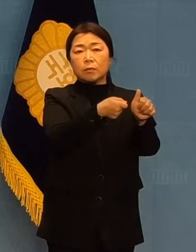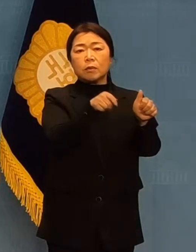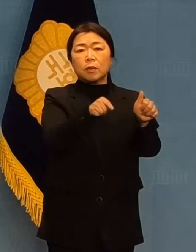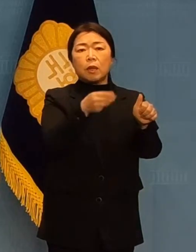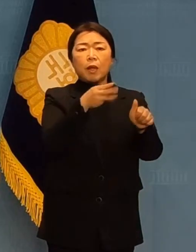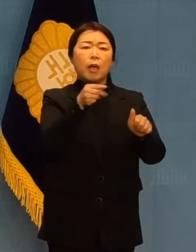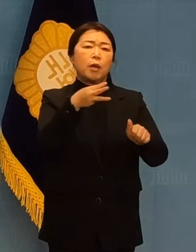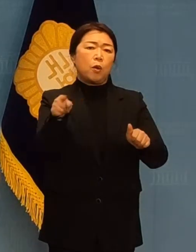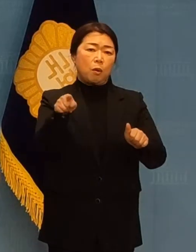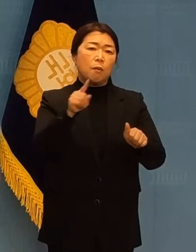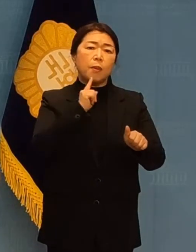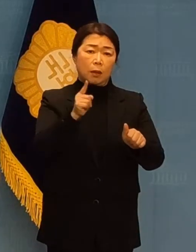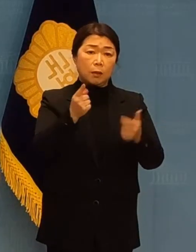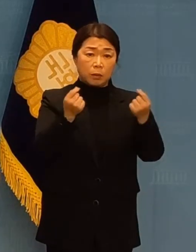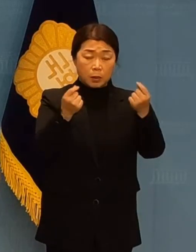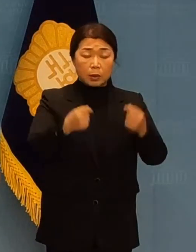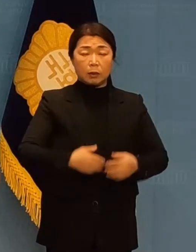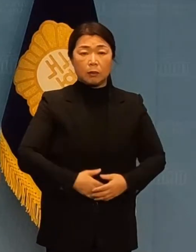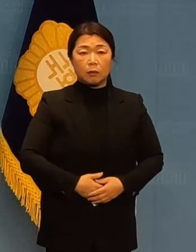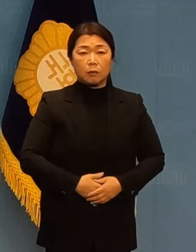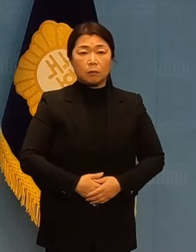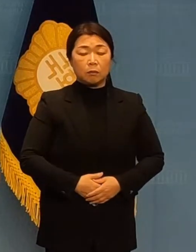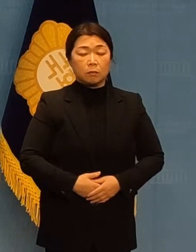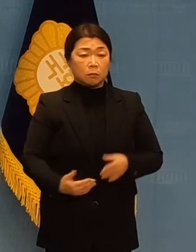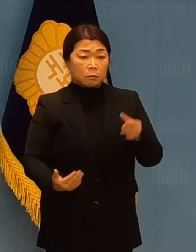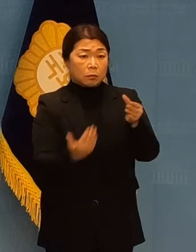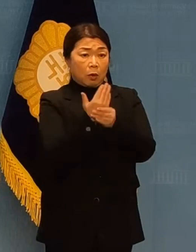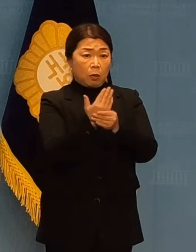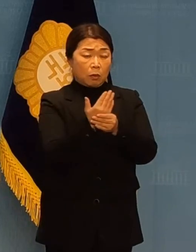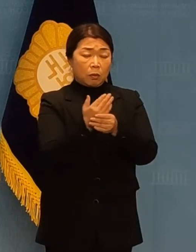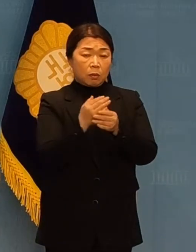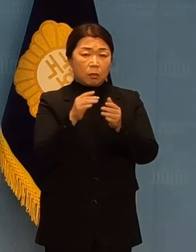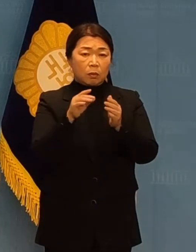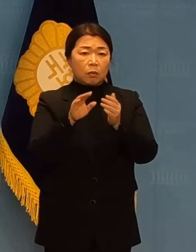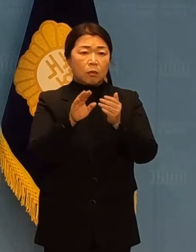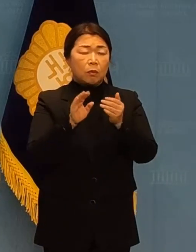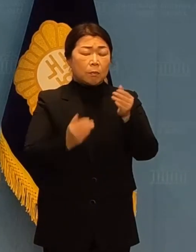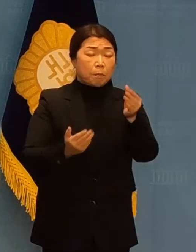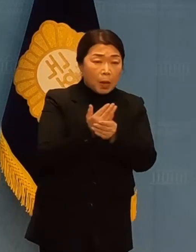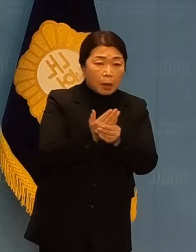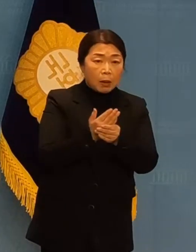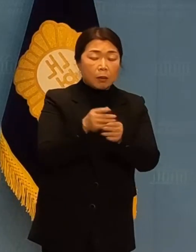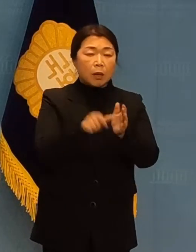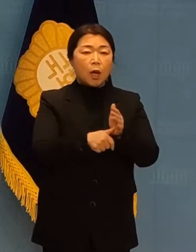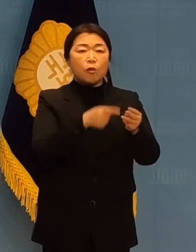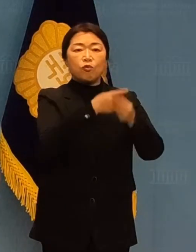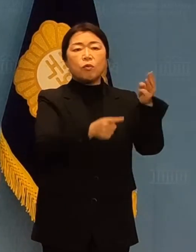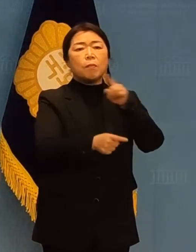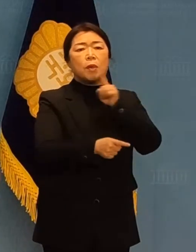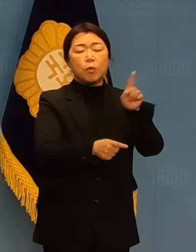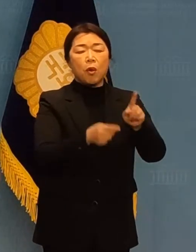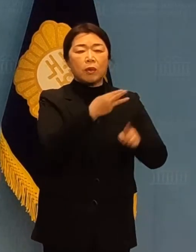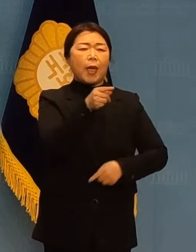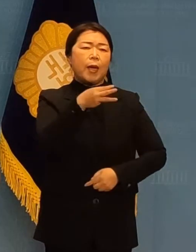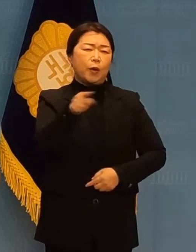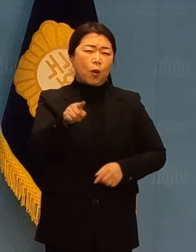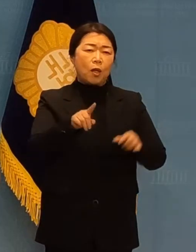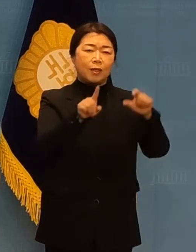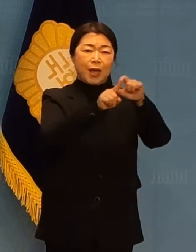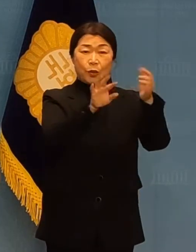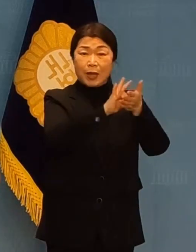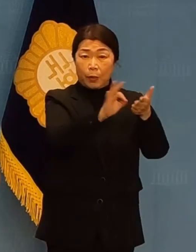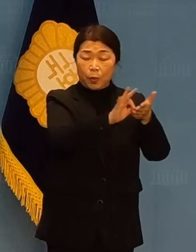심지어 사건 발생 직후 윤석열이도 테러라고 하지 않았습니까? 그러나 실상